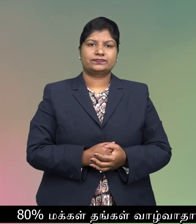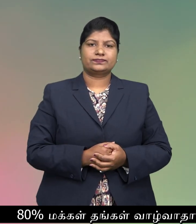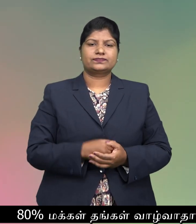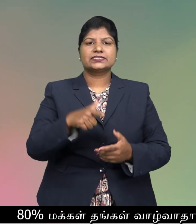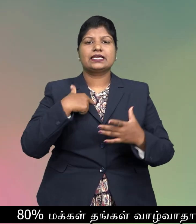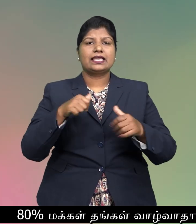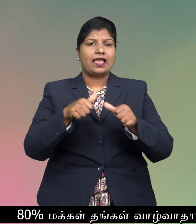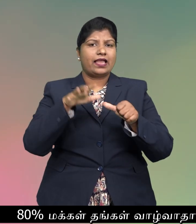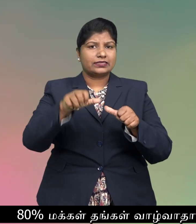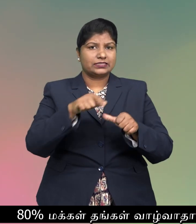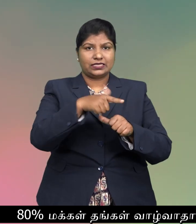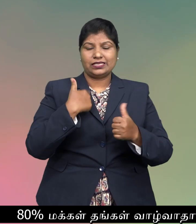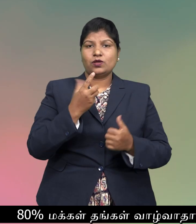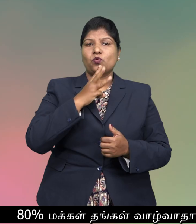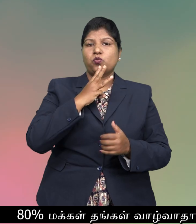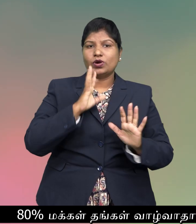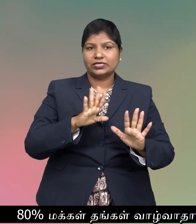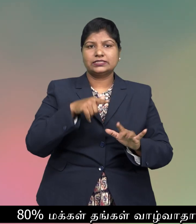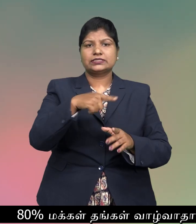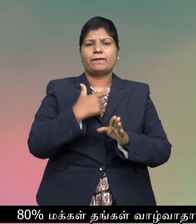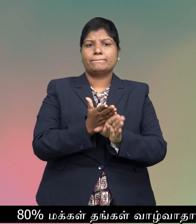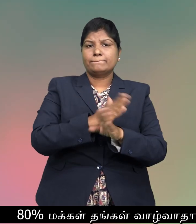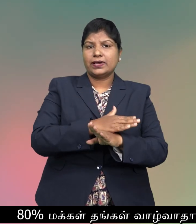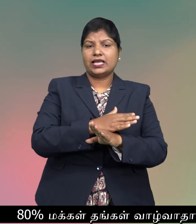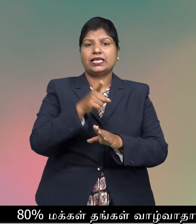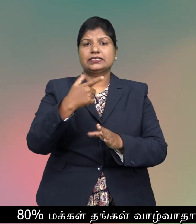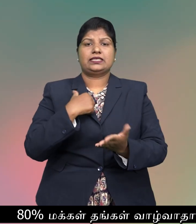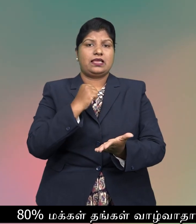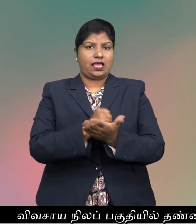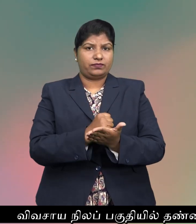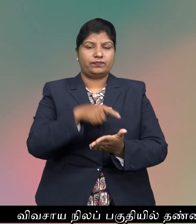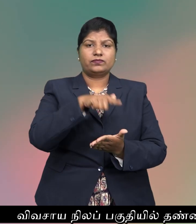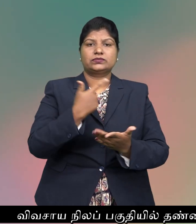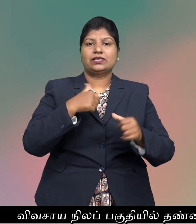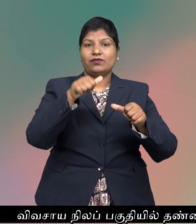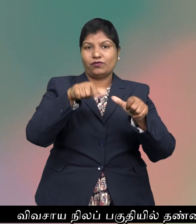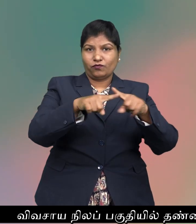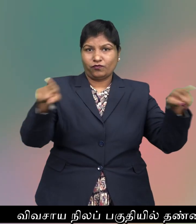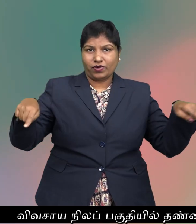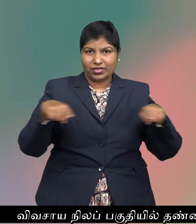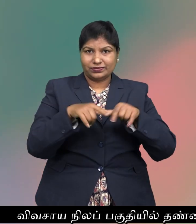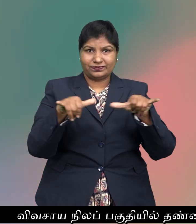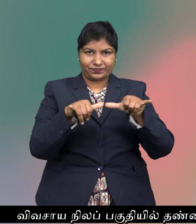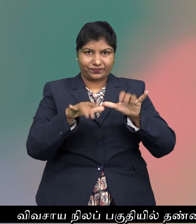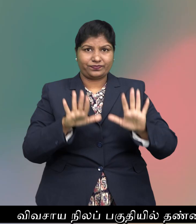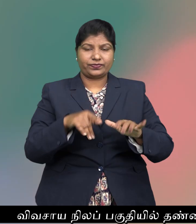80 விழுக்காடு மக்கள் தங்கள் வாழ்வாதாரத்திற்காக விவசாயத்தை நம்பியுள்ள இந்த